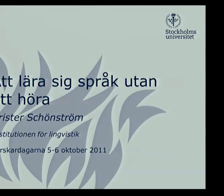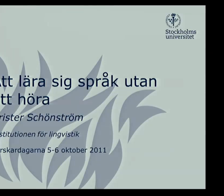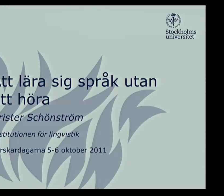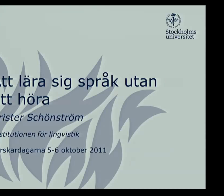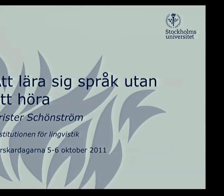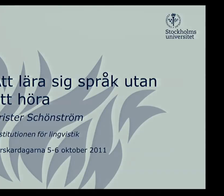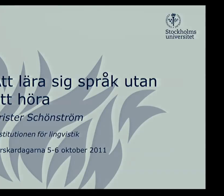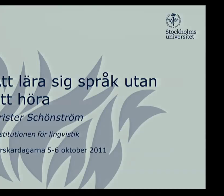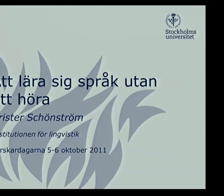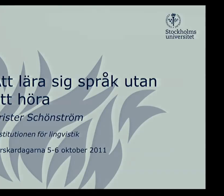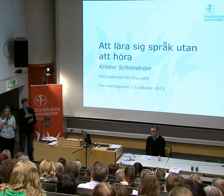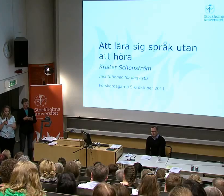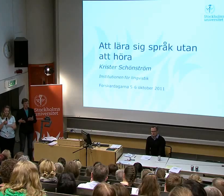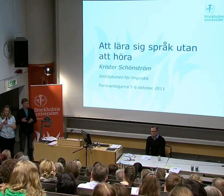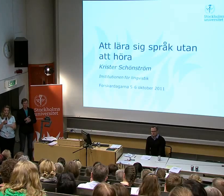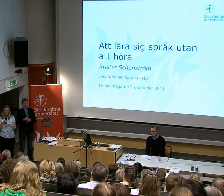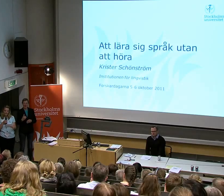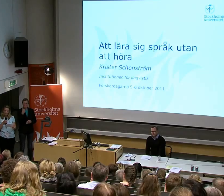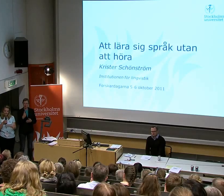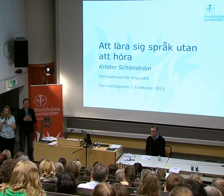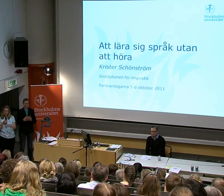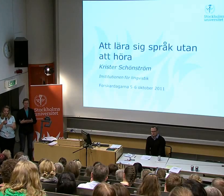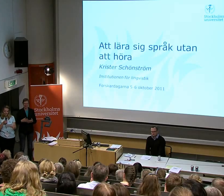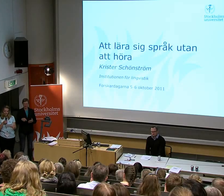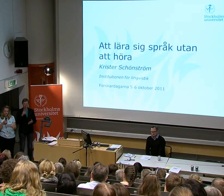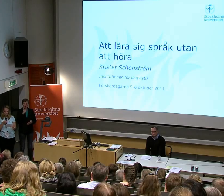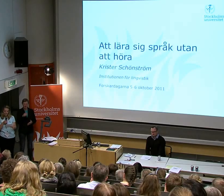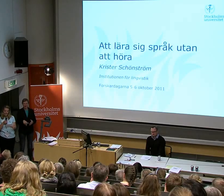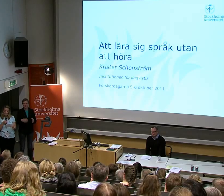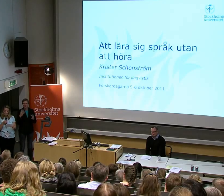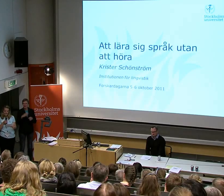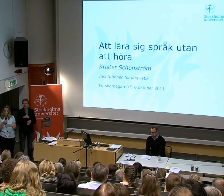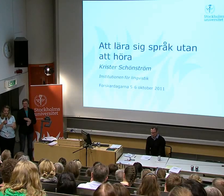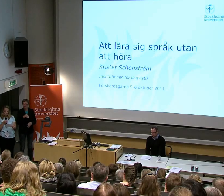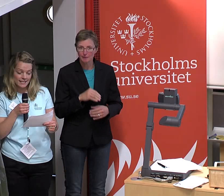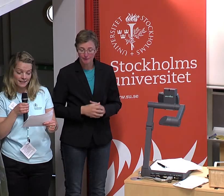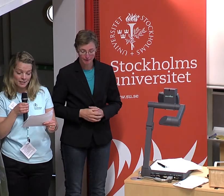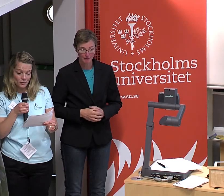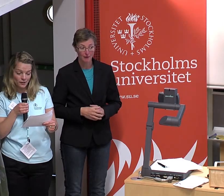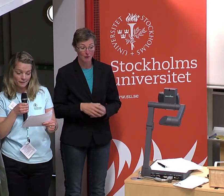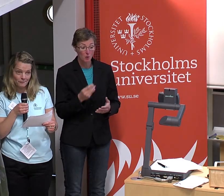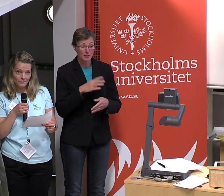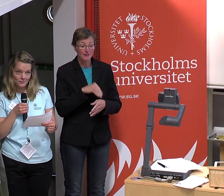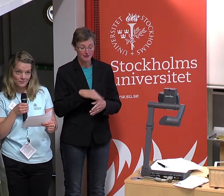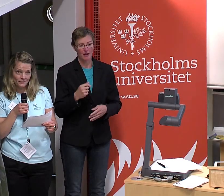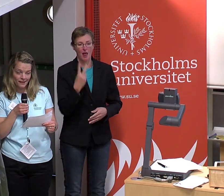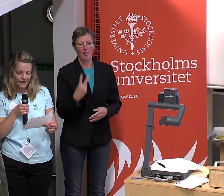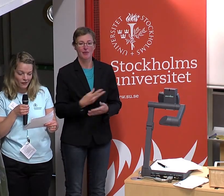Teckenspråk är ofta ett första språk för döva i Sverige, medan svenska är deras andra språk.